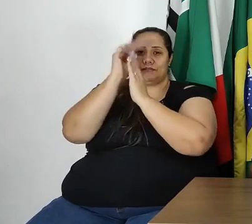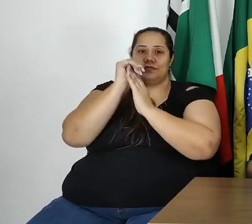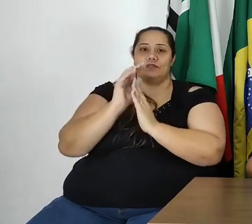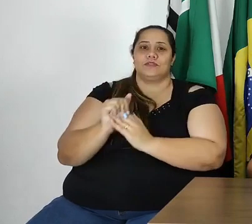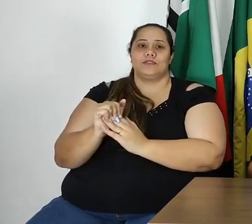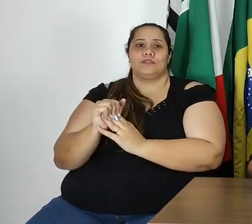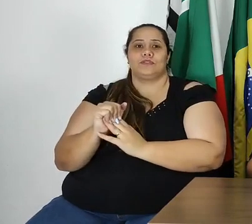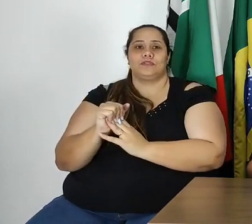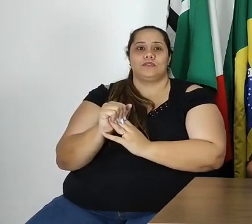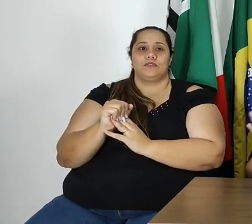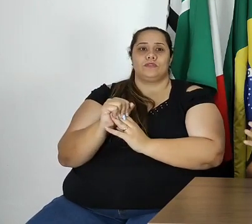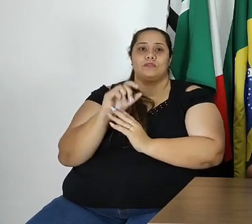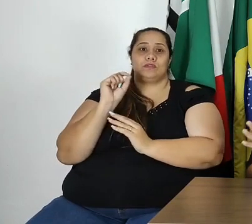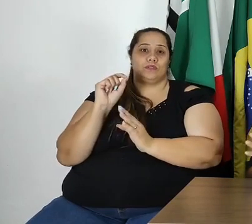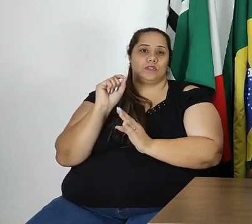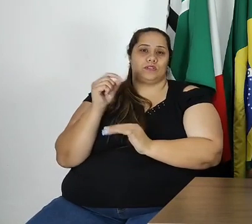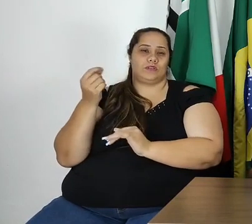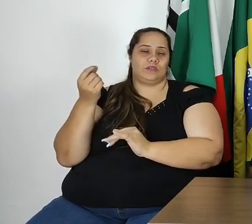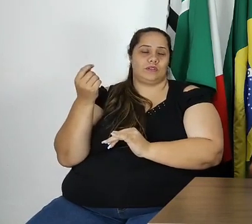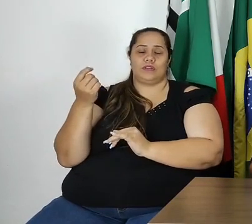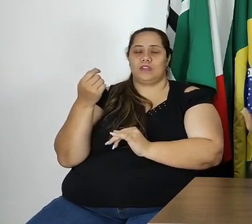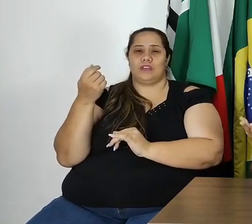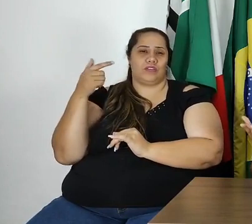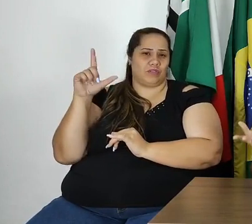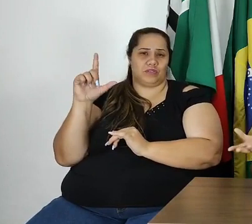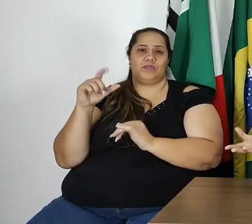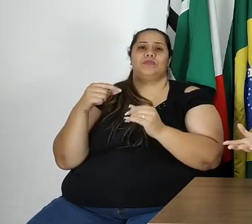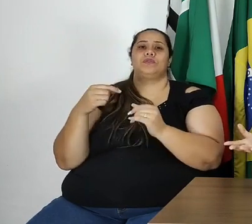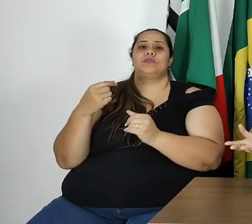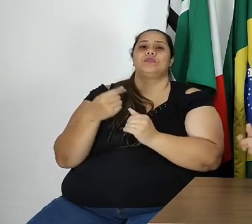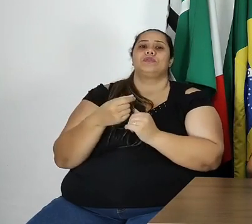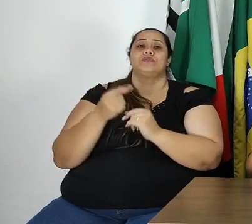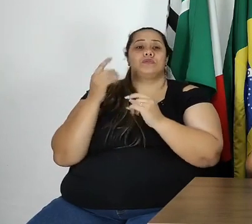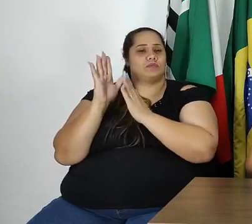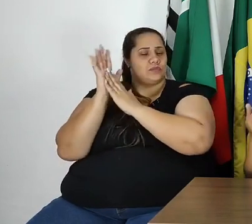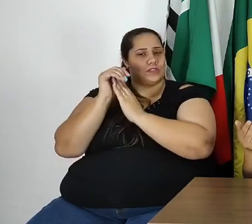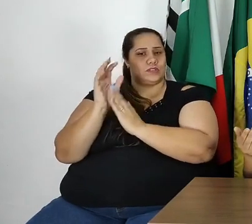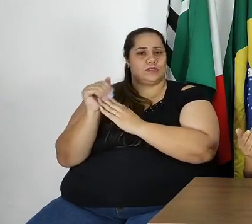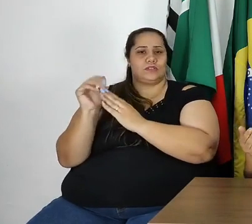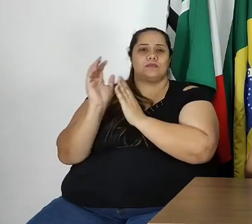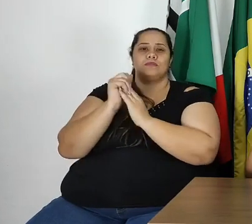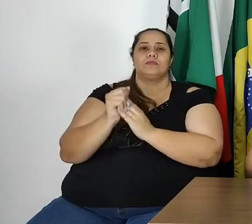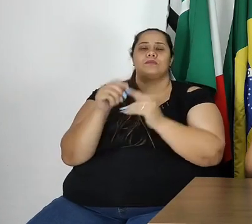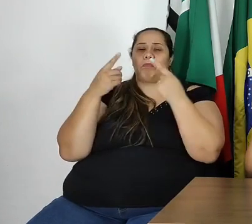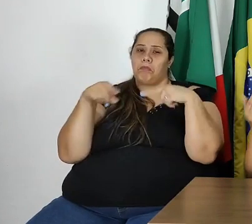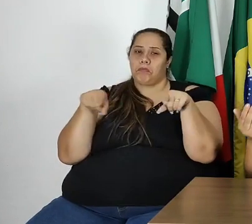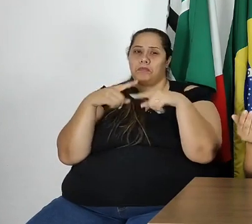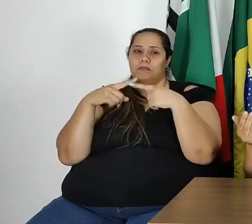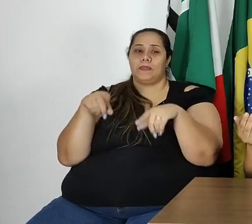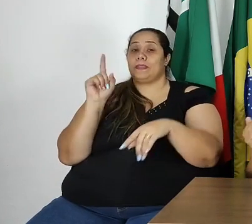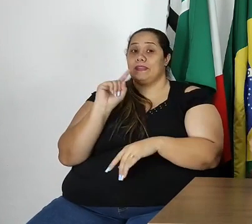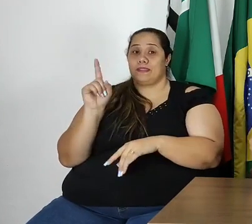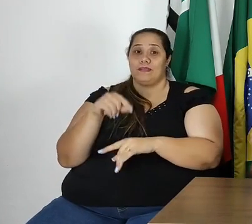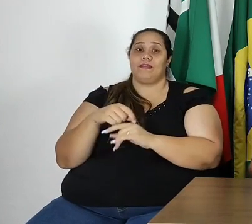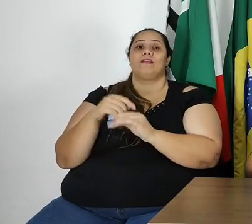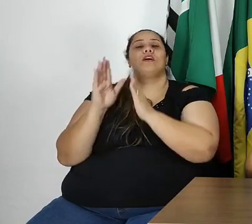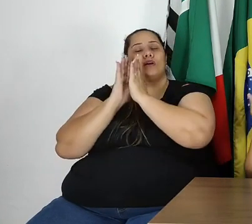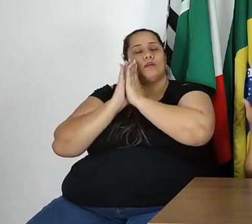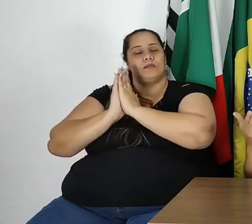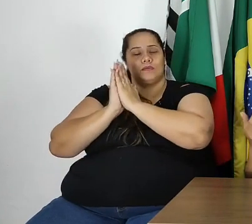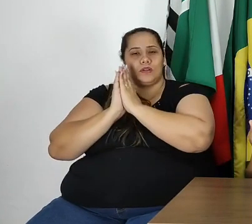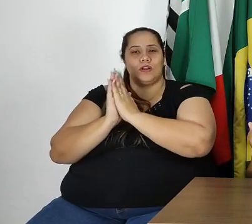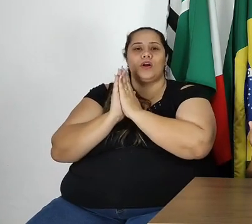ao invés de ficar ouvindo outras notícias ou outras músicas. Vai com louvor, vai conversando com Deus,